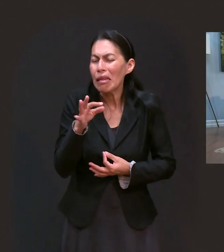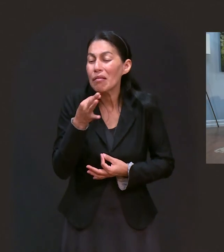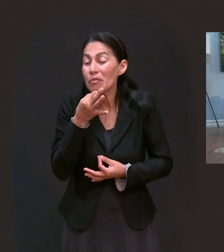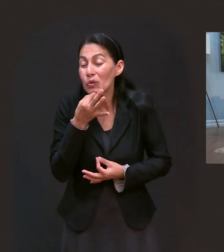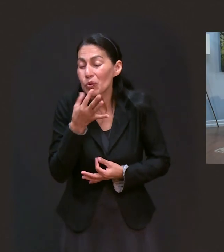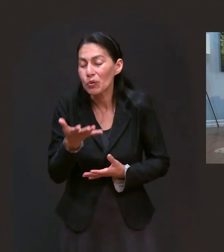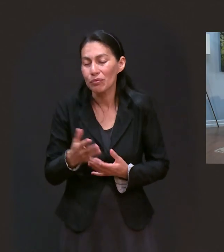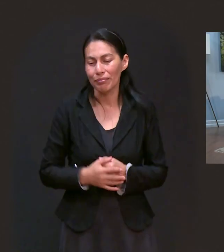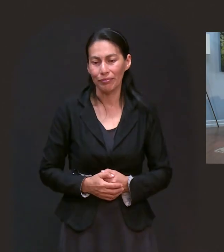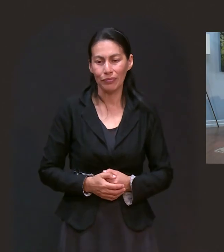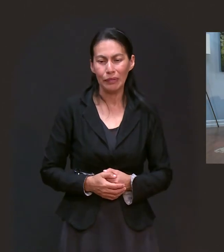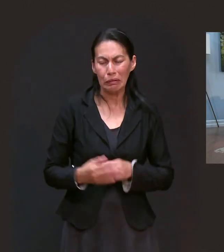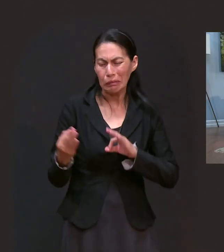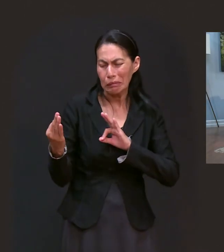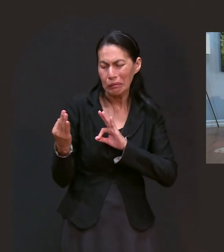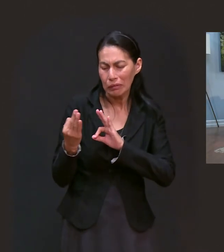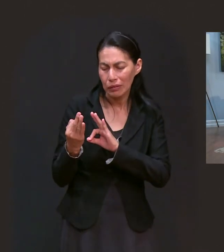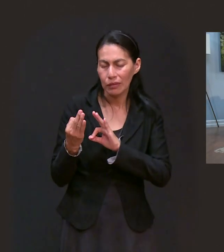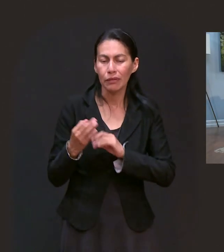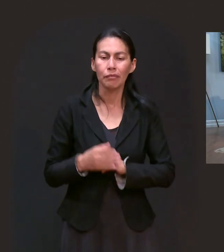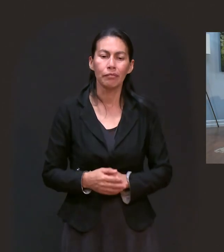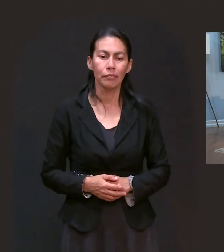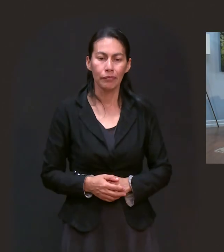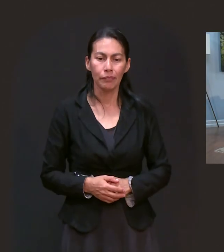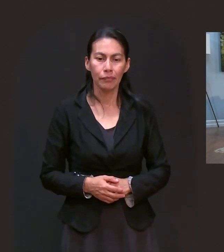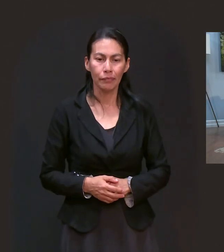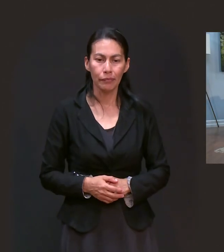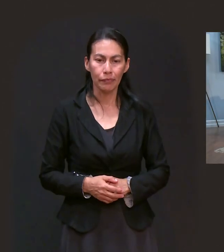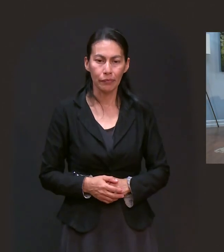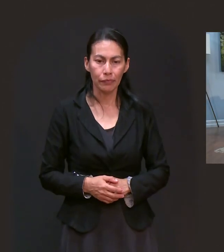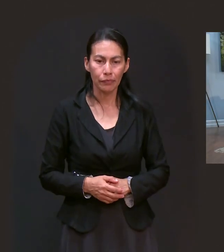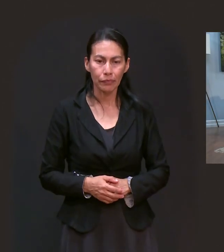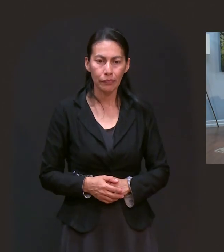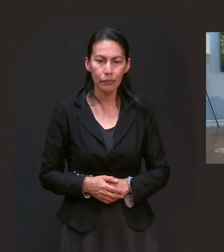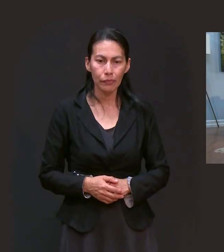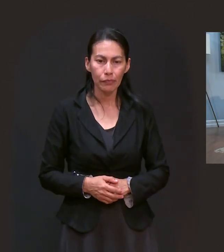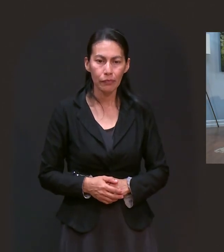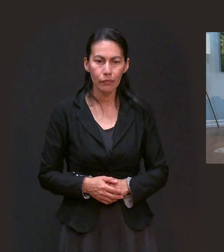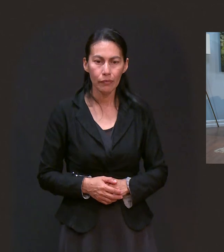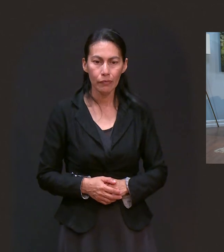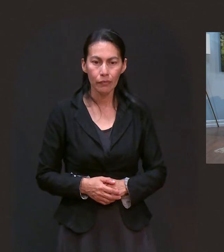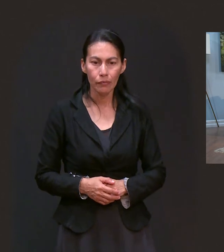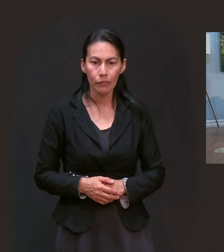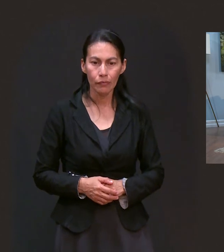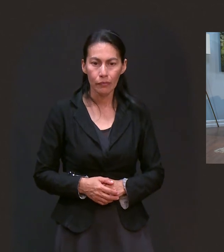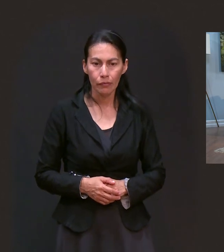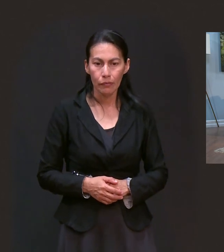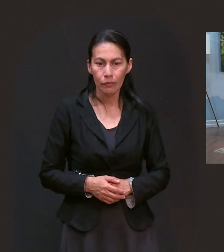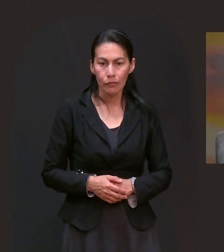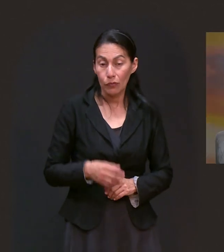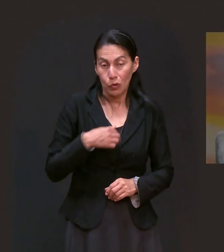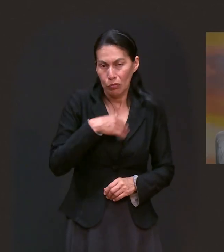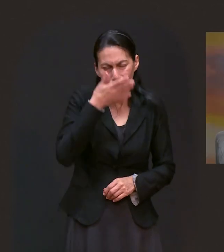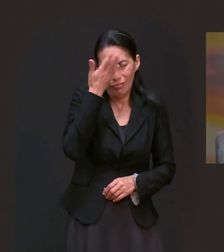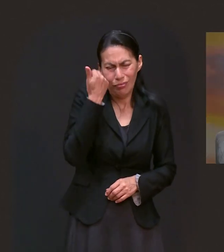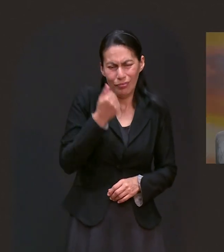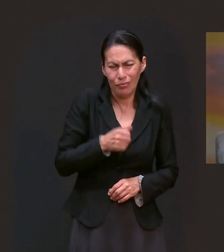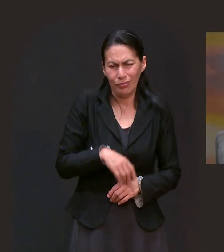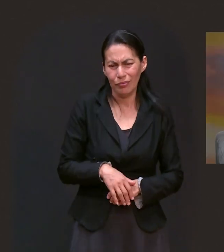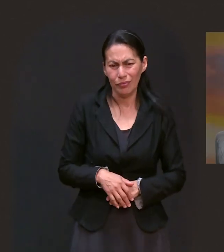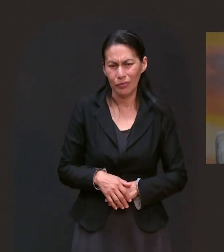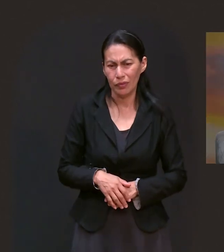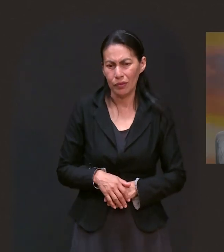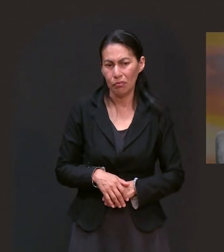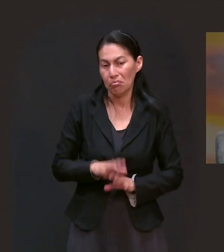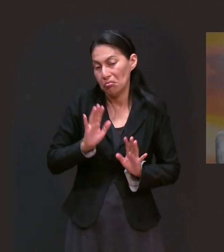en menos de 10 minutos habíamos decidido vivir cerca de ese lugar pero yo